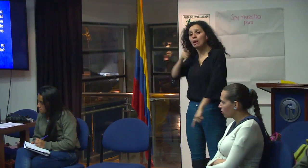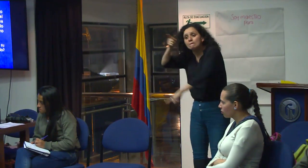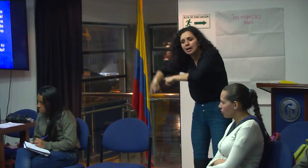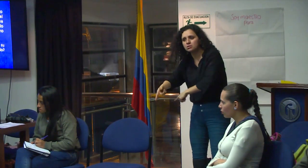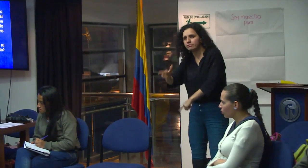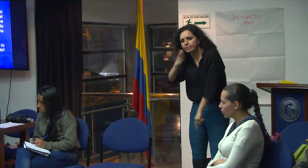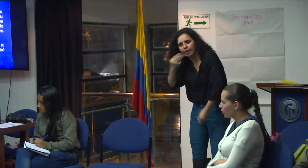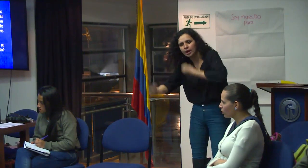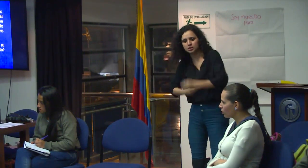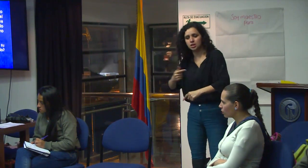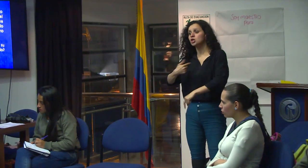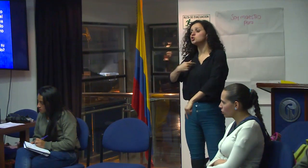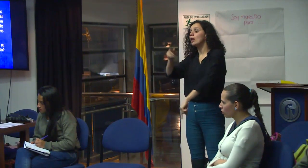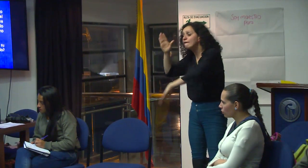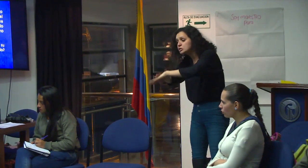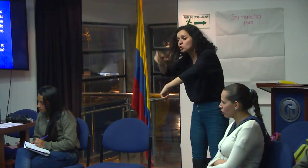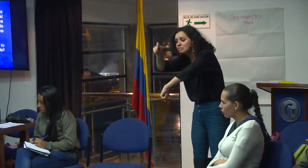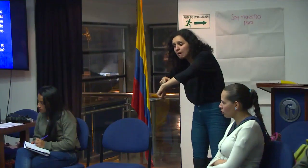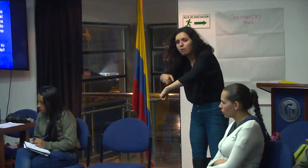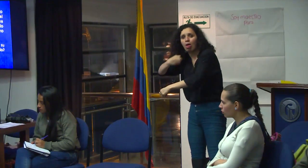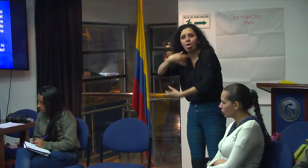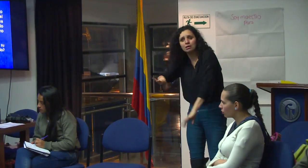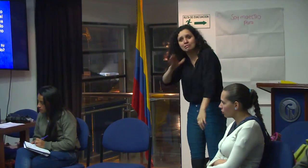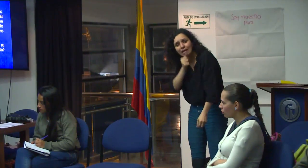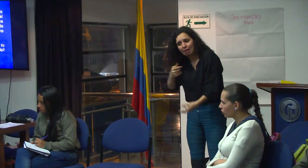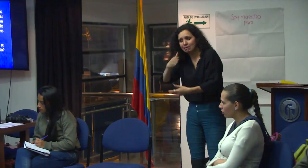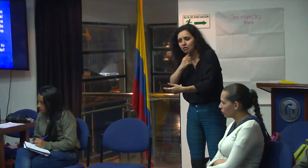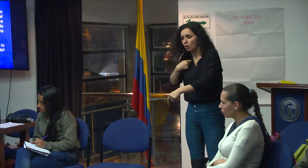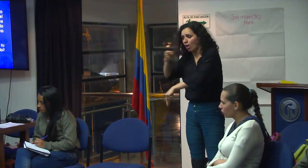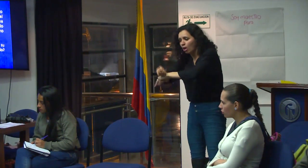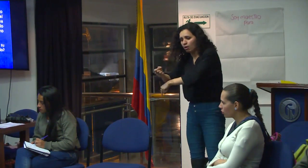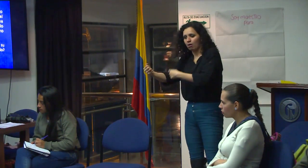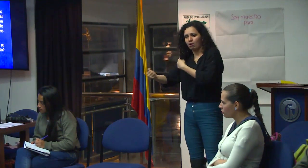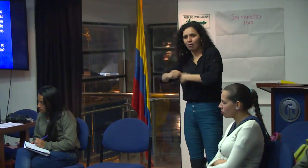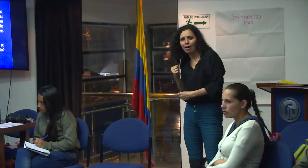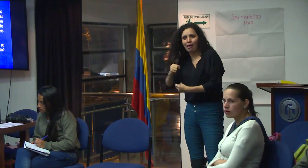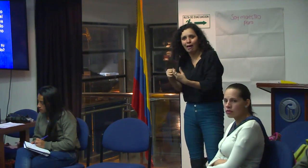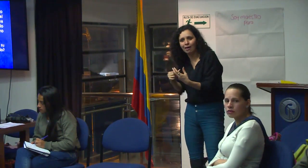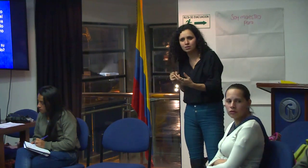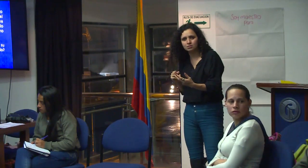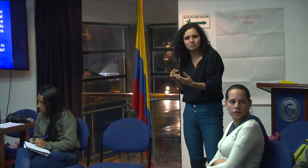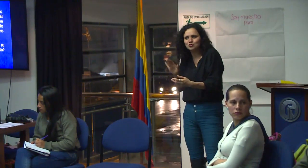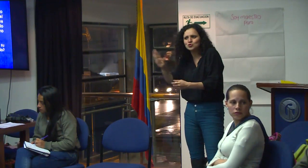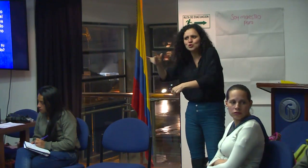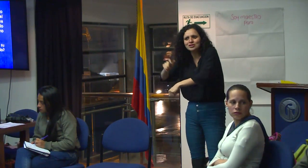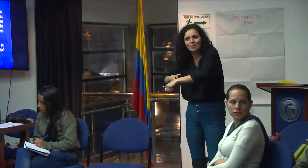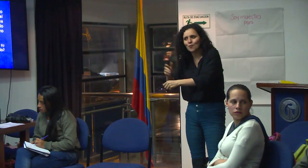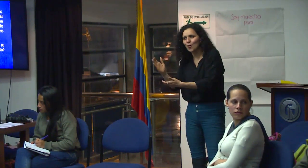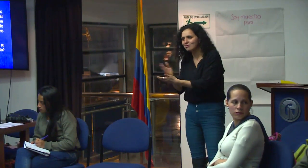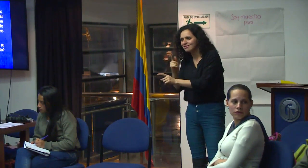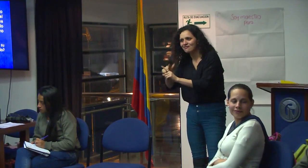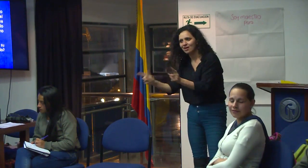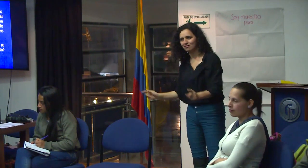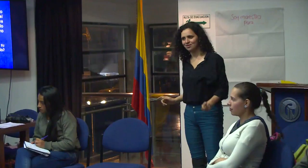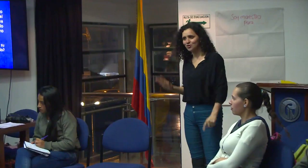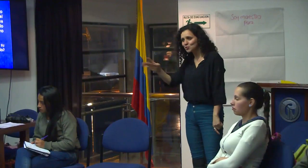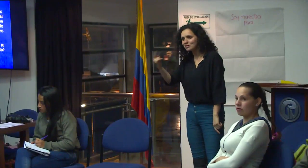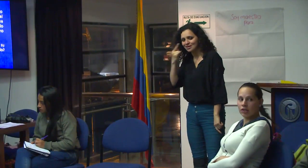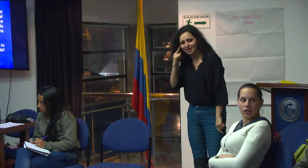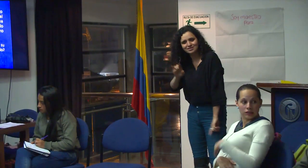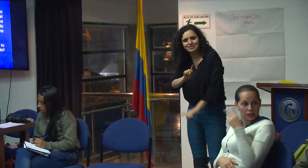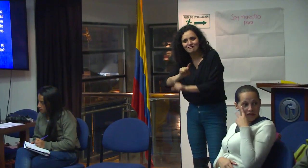No las hace en el tiempo que yo le digo, ¿sí? Él tiene unos tiempos distintos, él tiene unos intereses distintos, él tiene unas maneras de